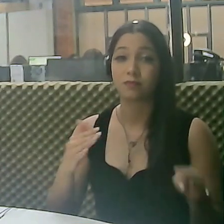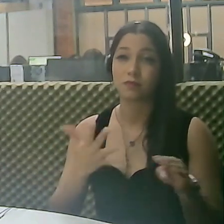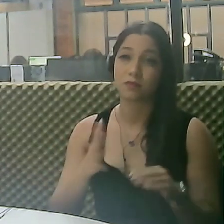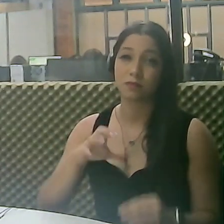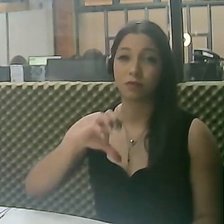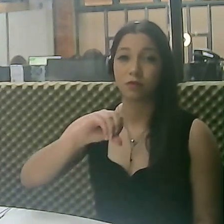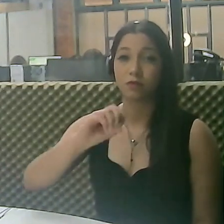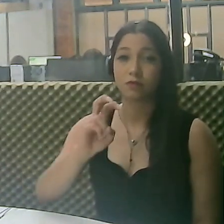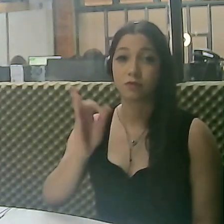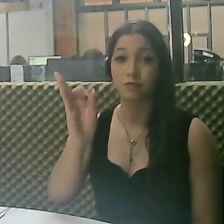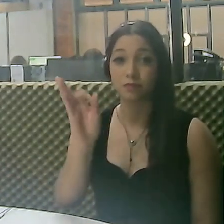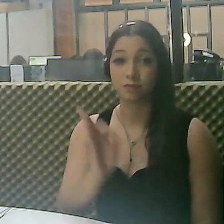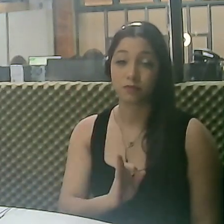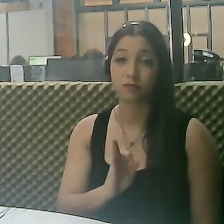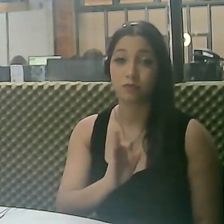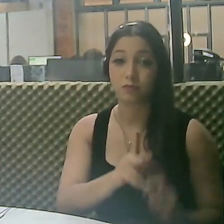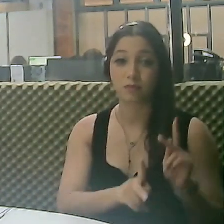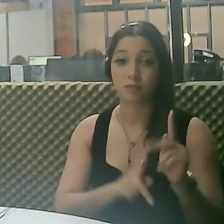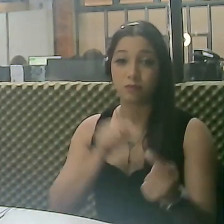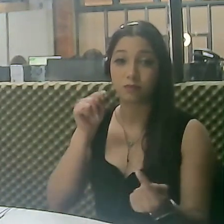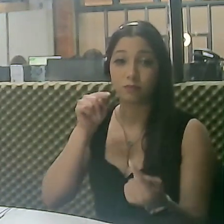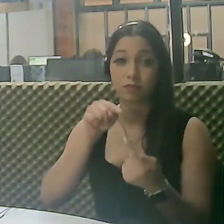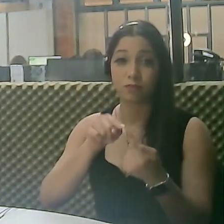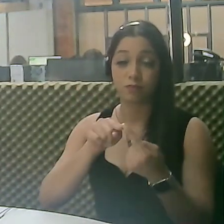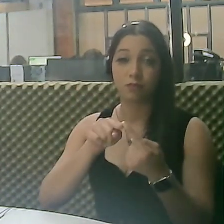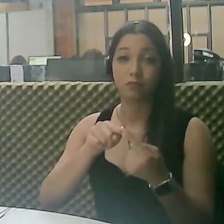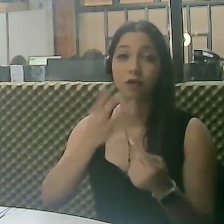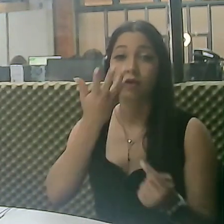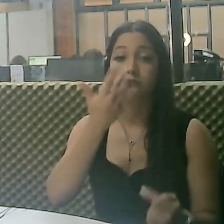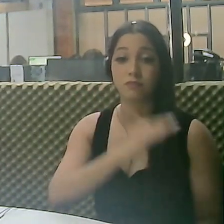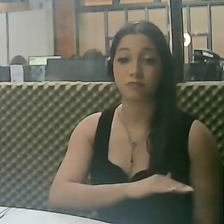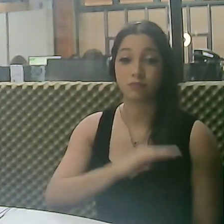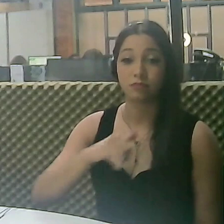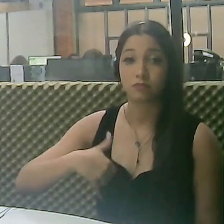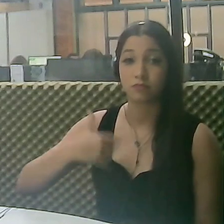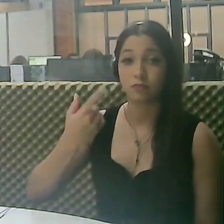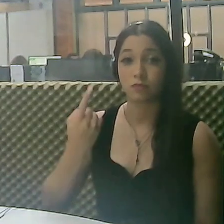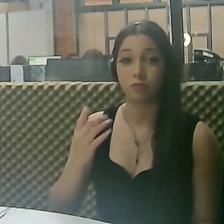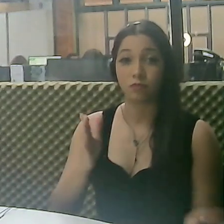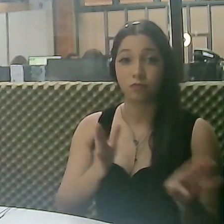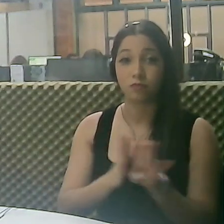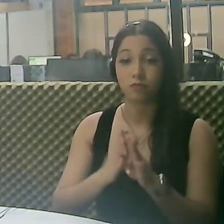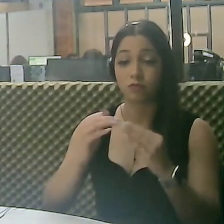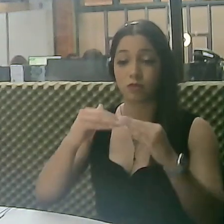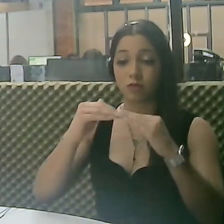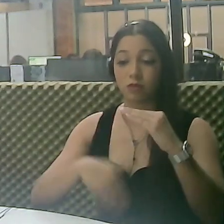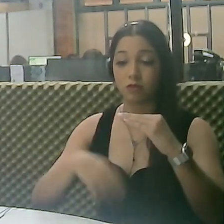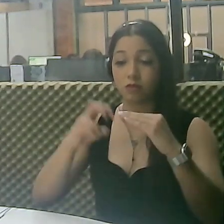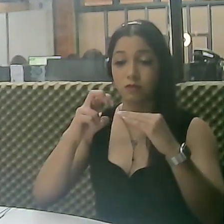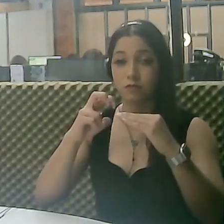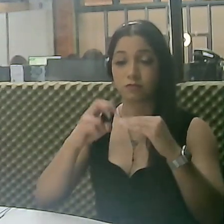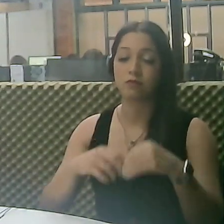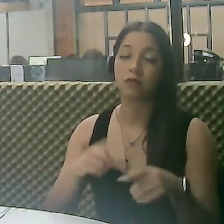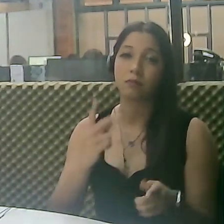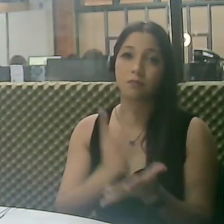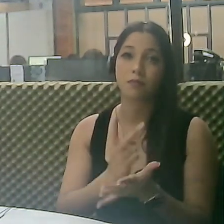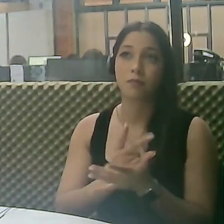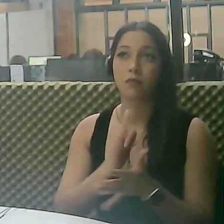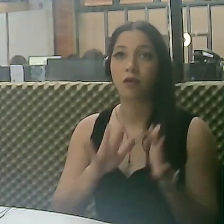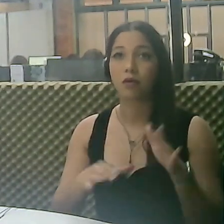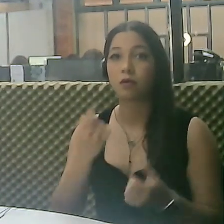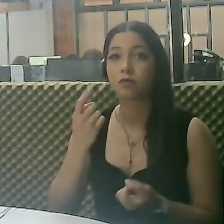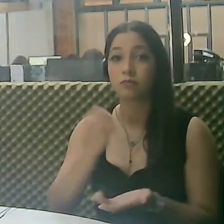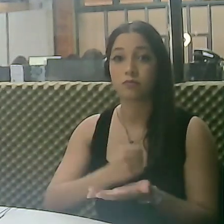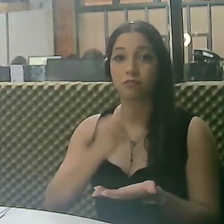menos 95% do público-alvo, formado por crianças de 1 a menores de 5 anos, mesmo aquelas que estejam com